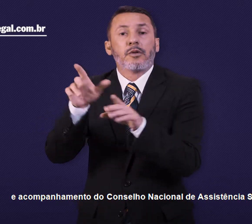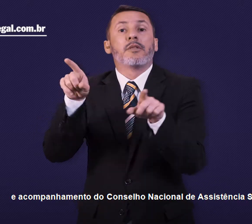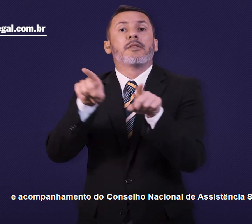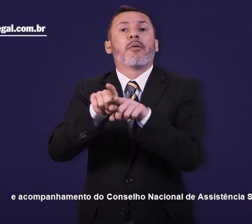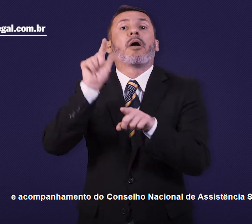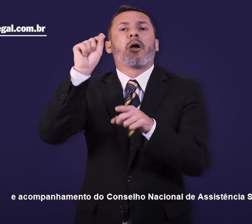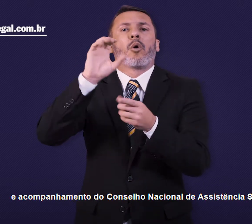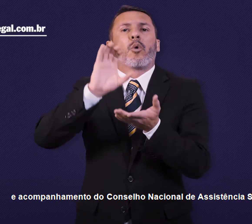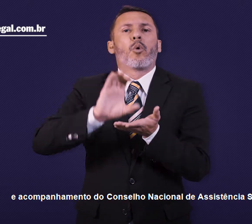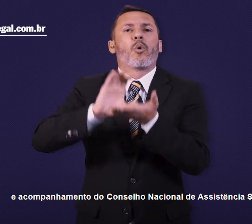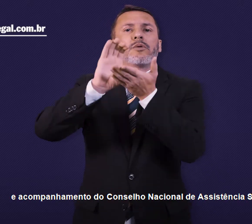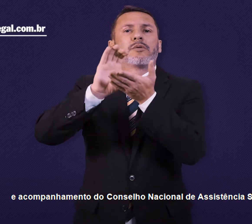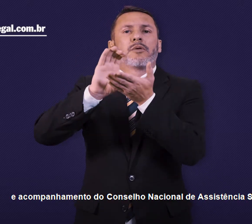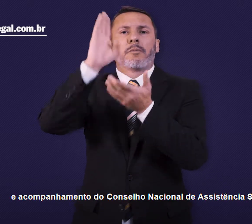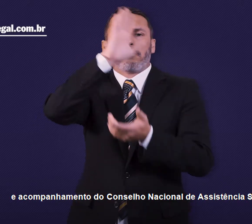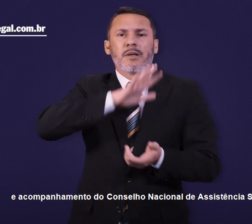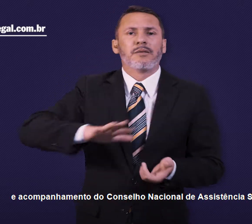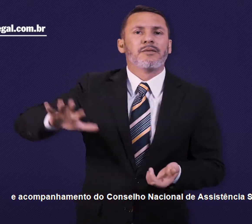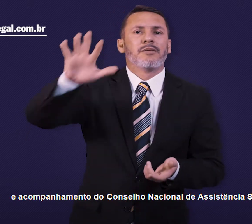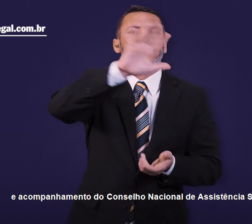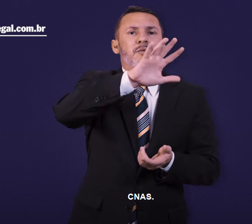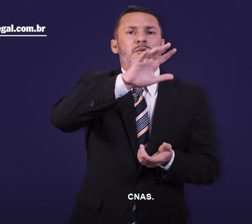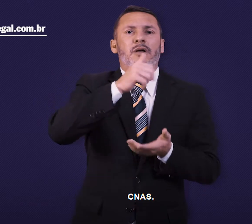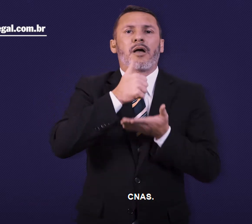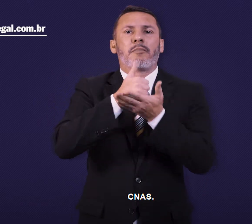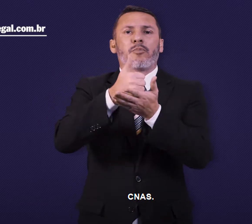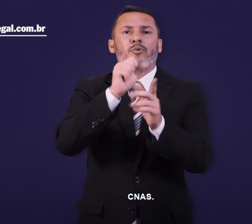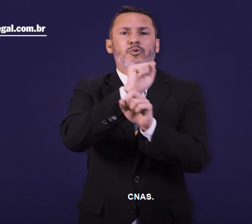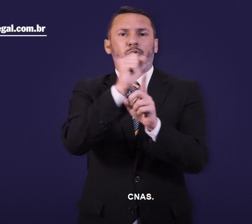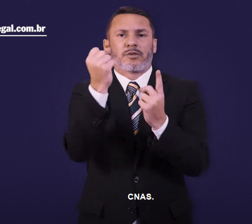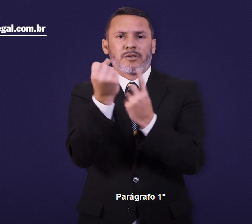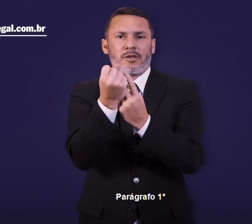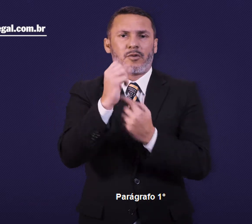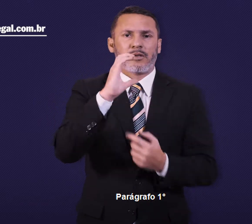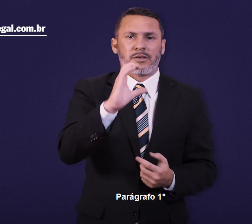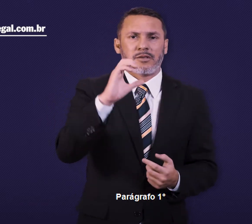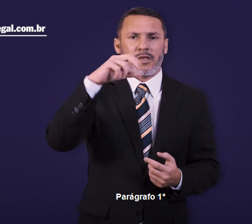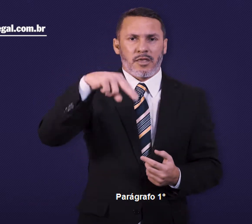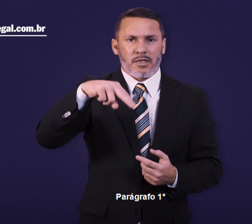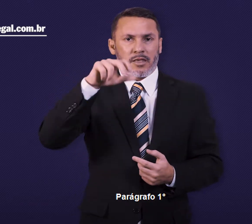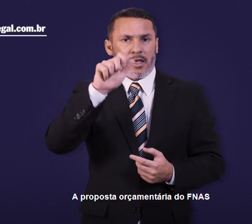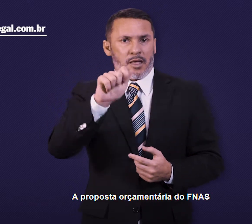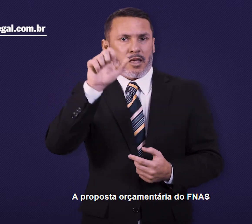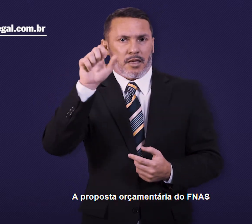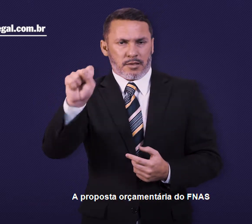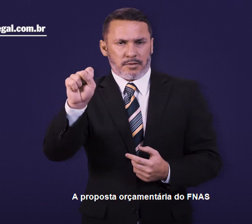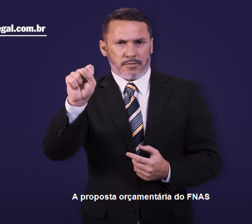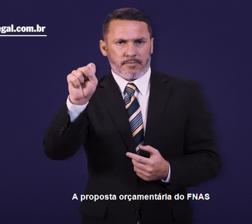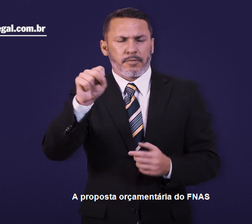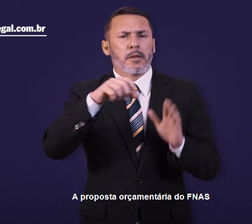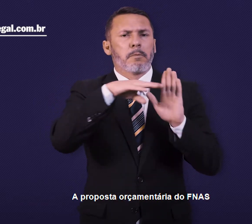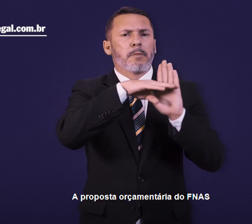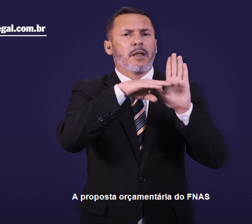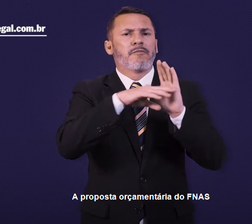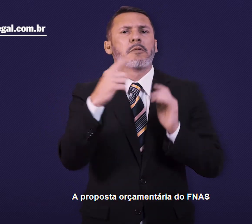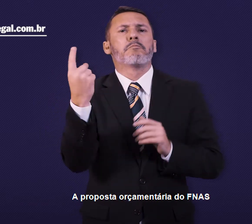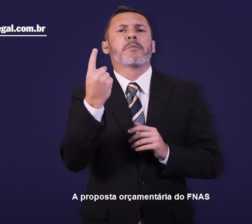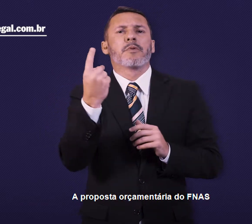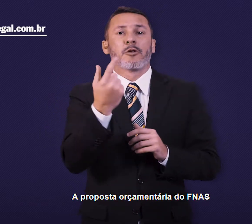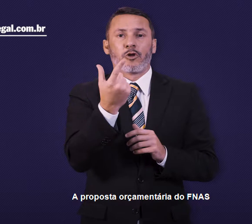Conselho Nacional de Assistência Social, CNAS. Parágrafo 1º. A proposta orçamentária do